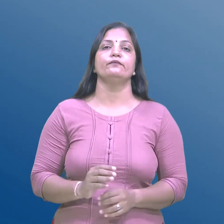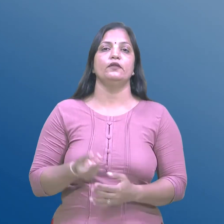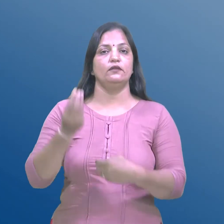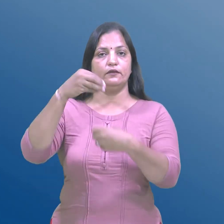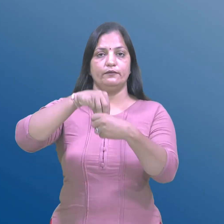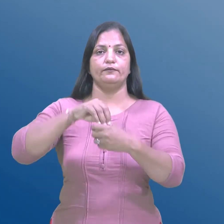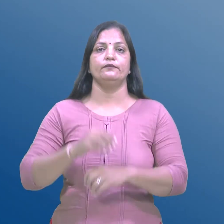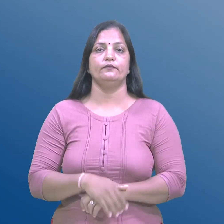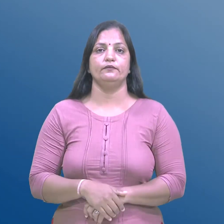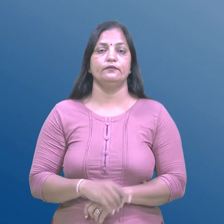આઈ,